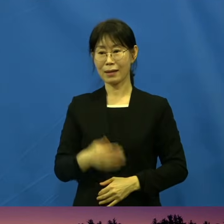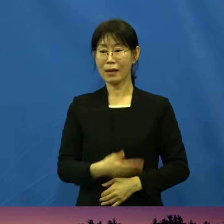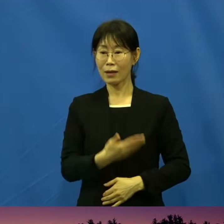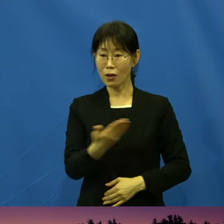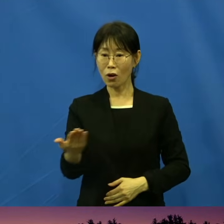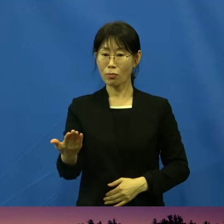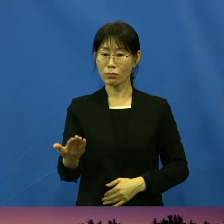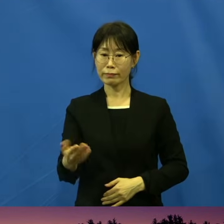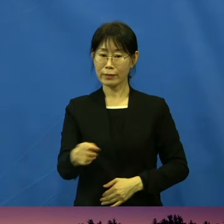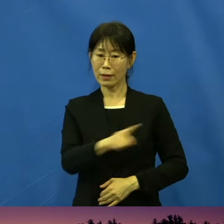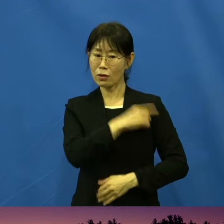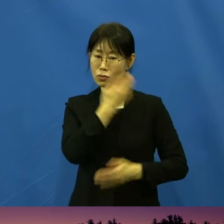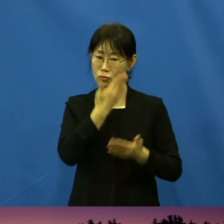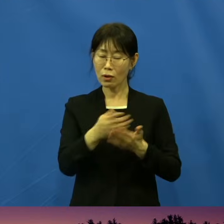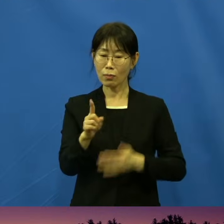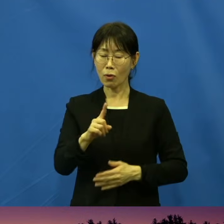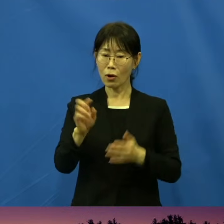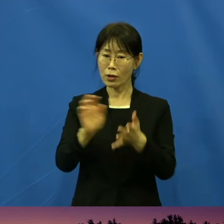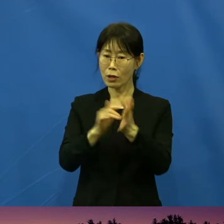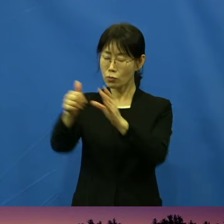닮아가고 있는가의 문제예요.